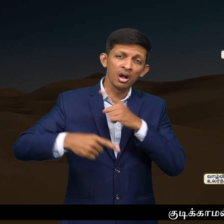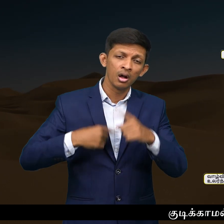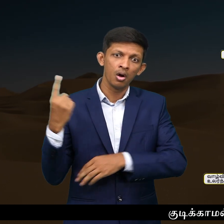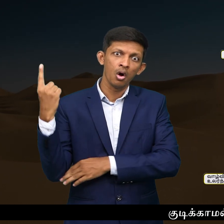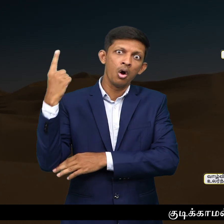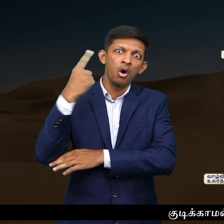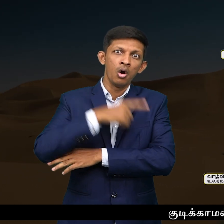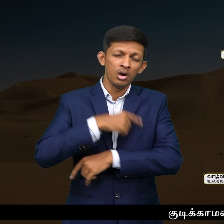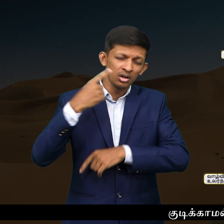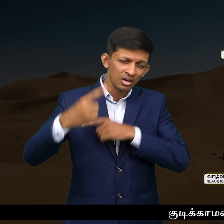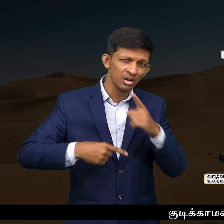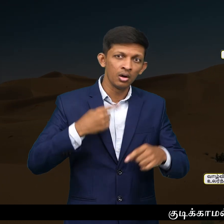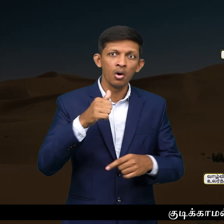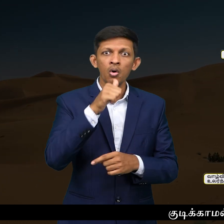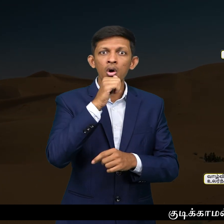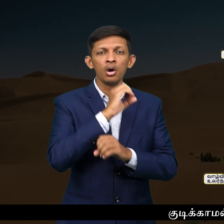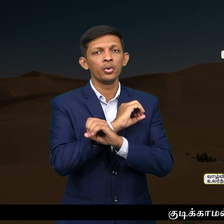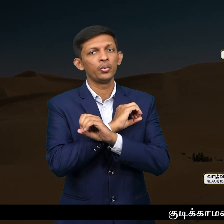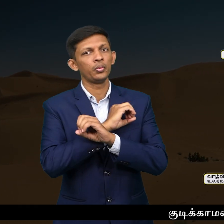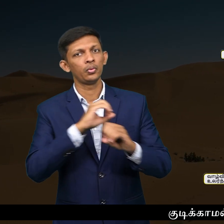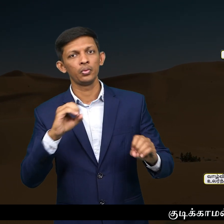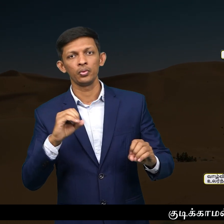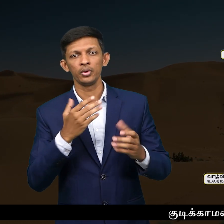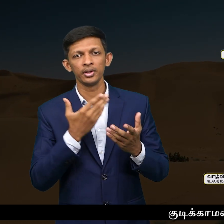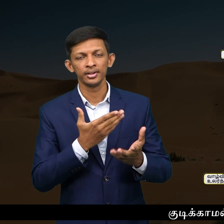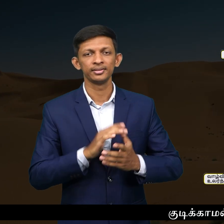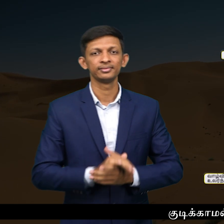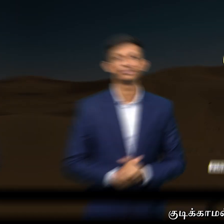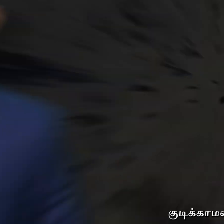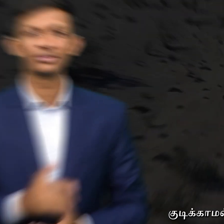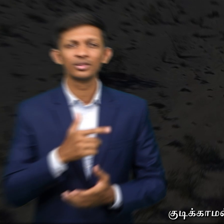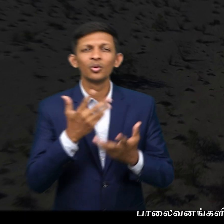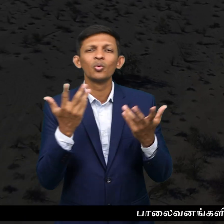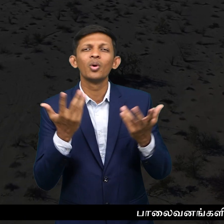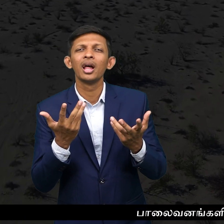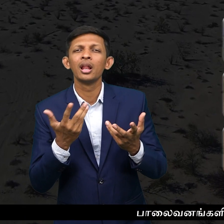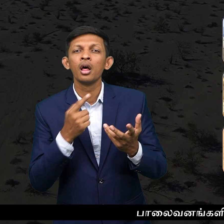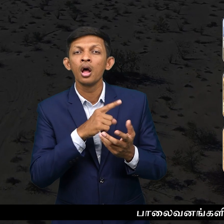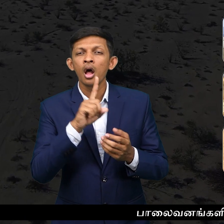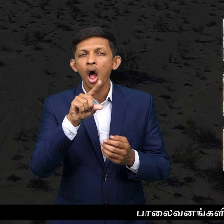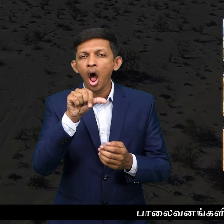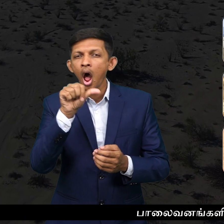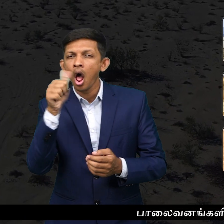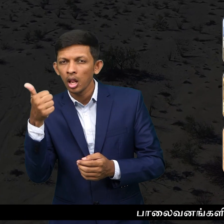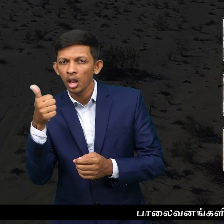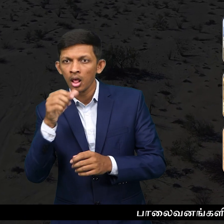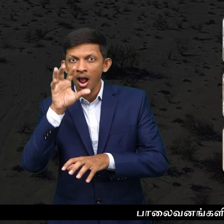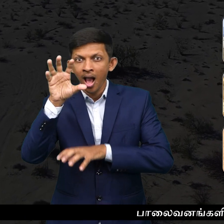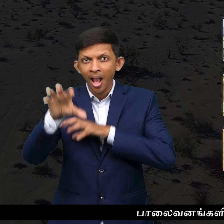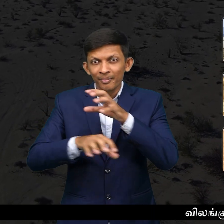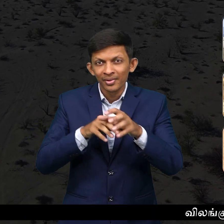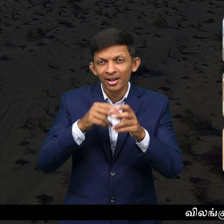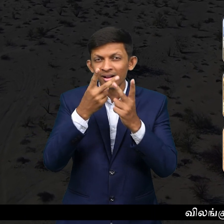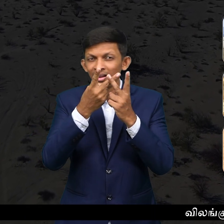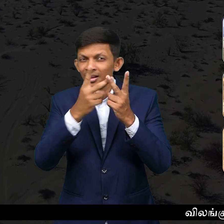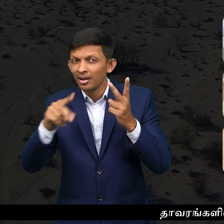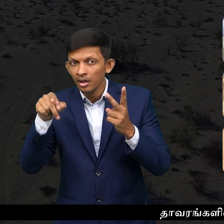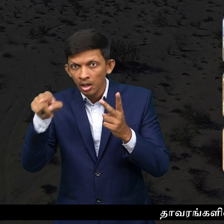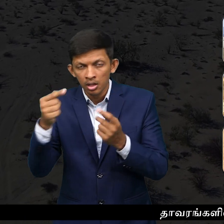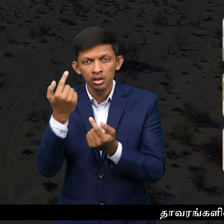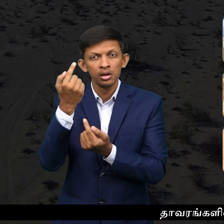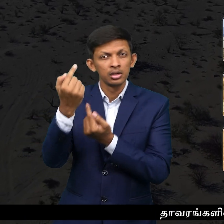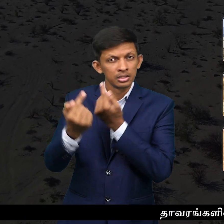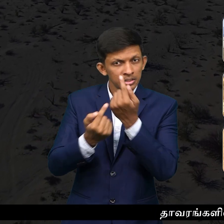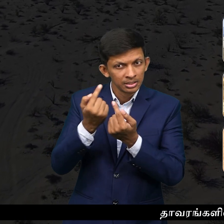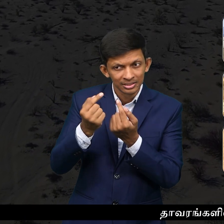குடிக்காமல் உயிர் வாழும். பாலைவனங்களில் காணப்படும் மற்ற விலங்குகள்